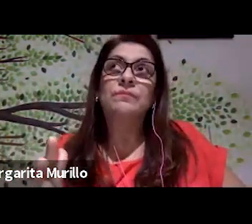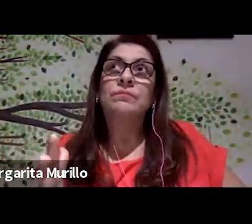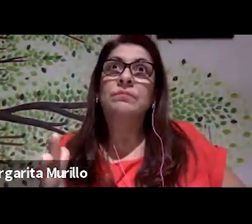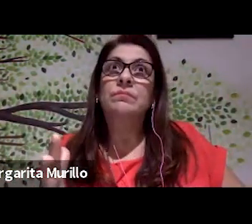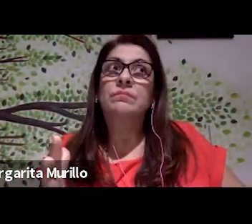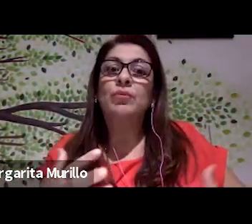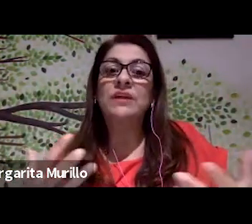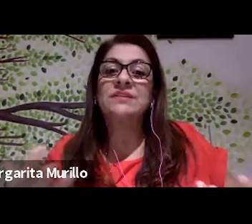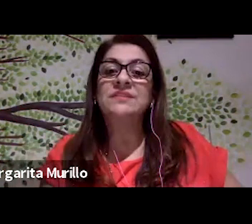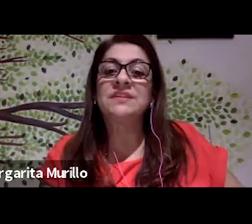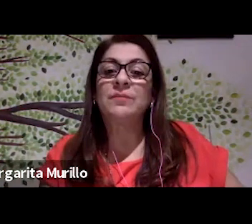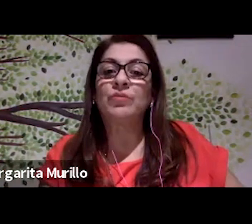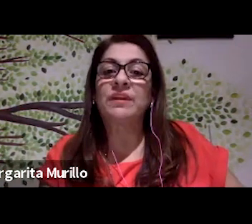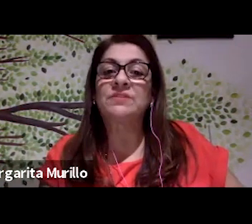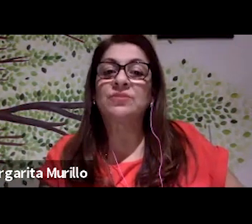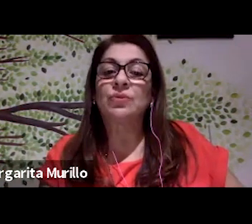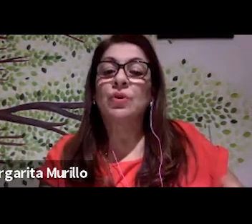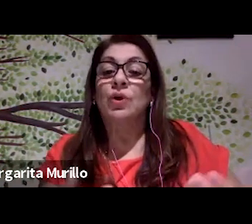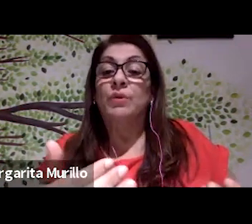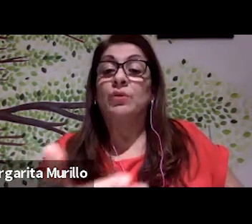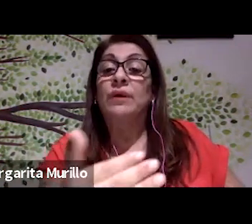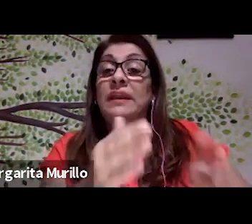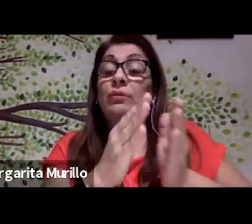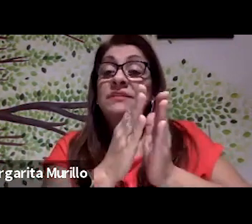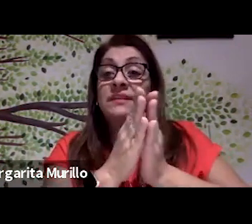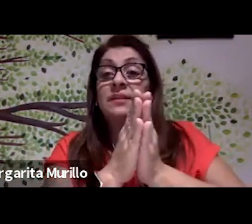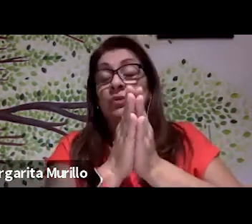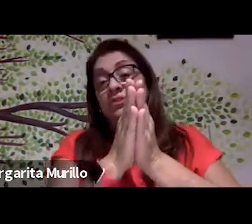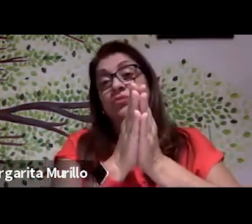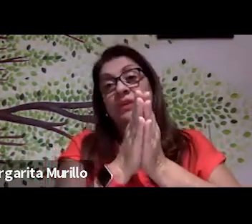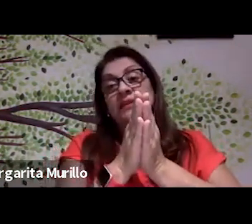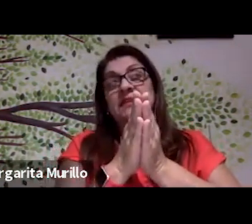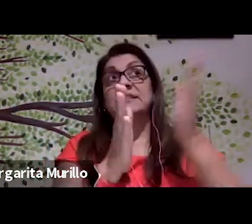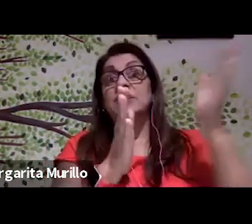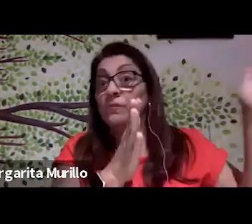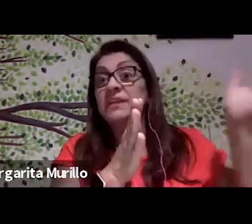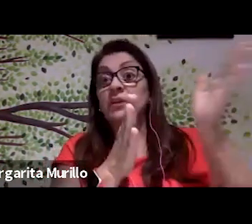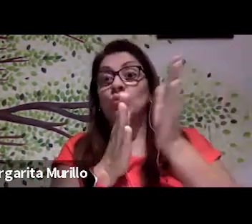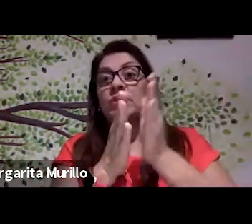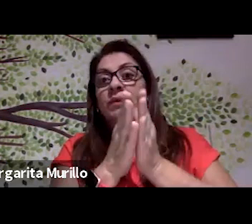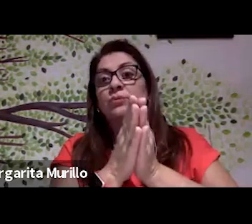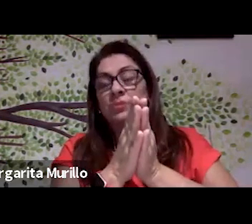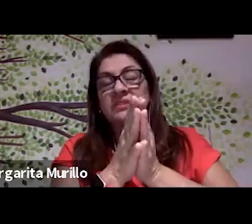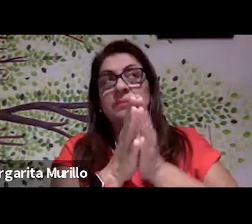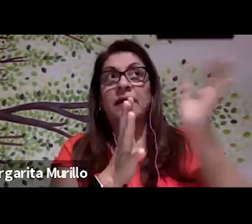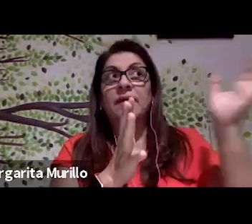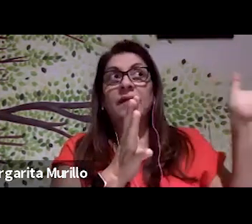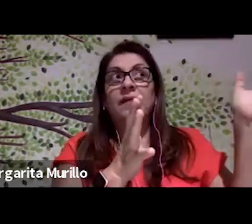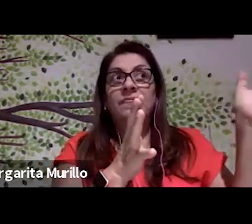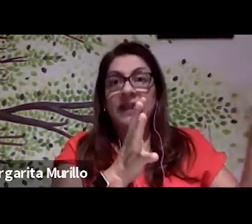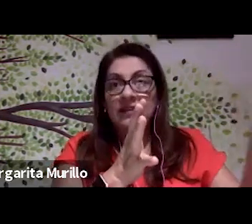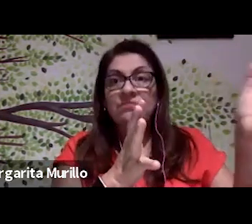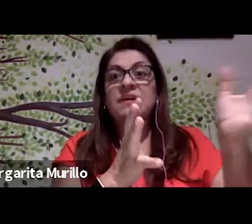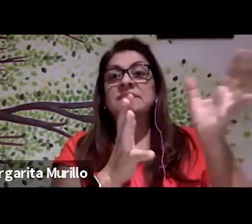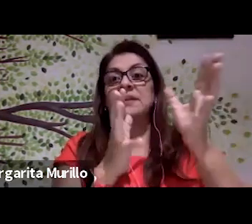esto por qué necesitas Borrar esto bueno el adolescente Lo que sucede es que si no viene con una buena autoestima